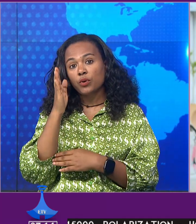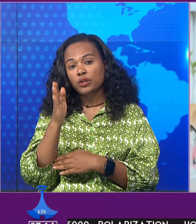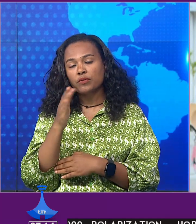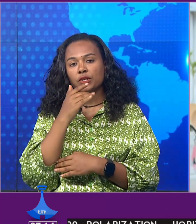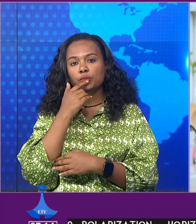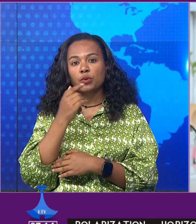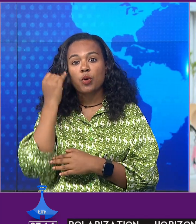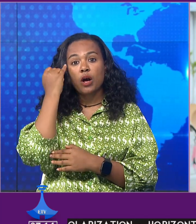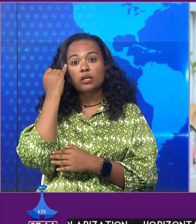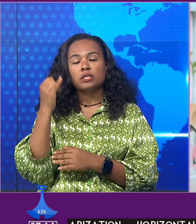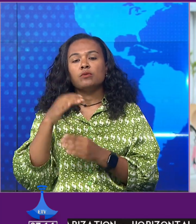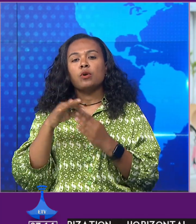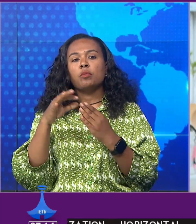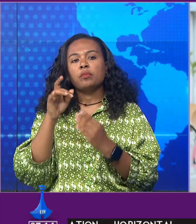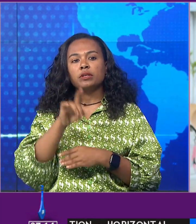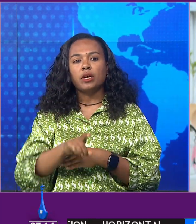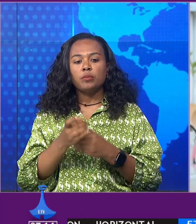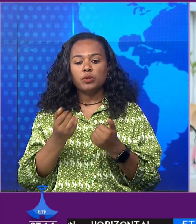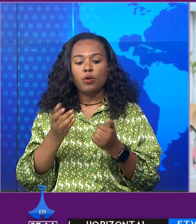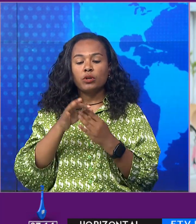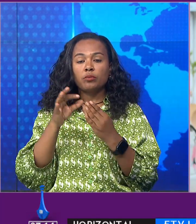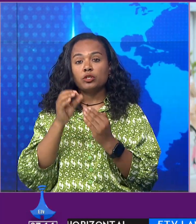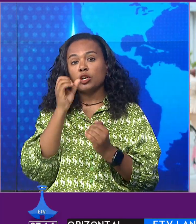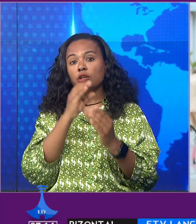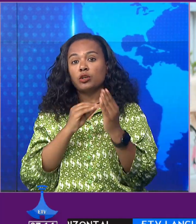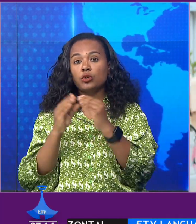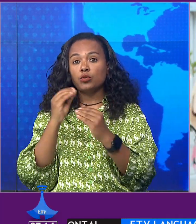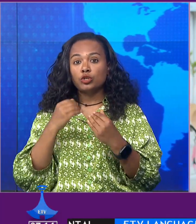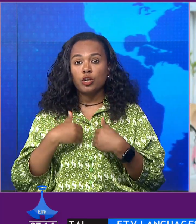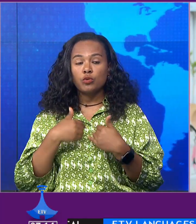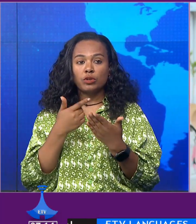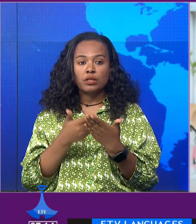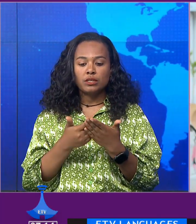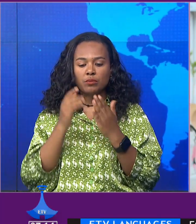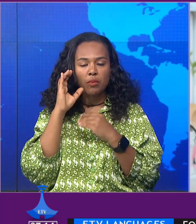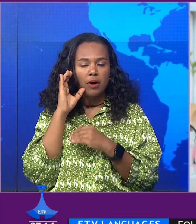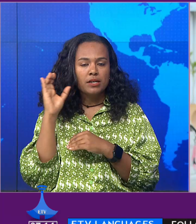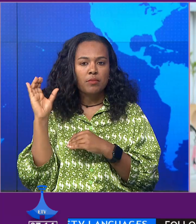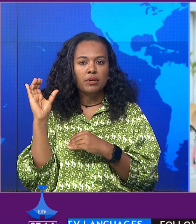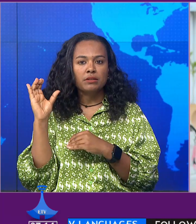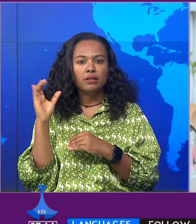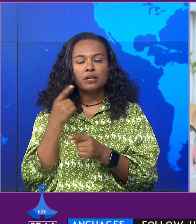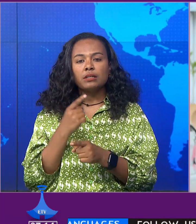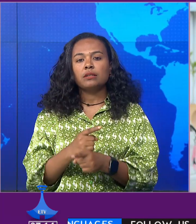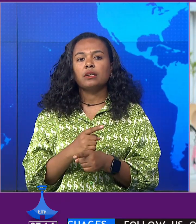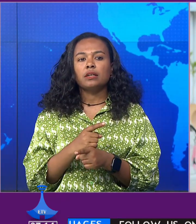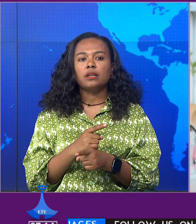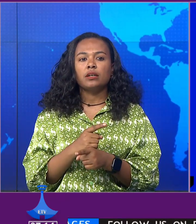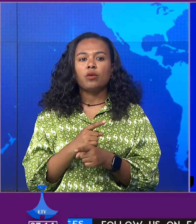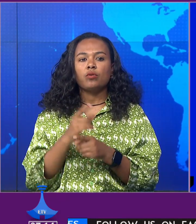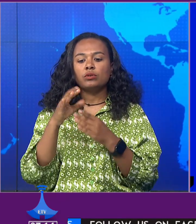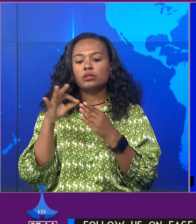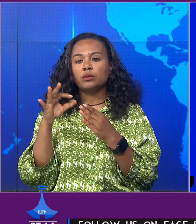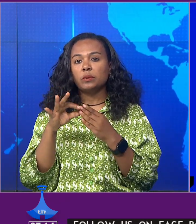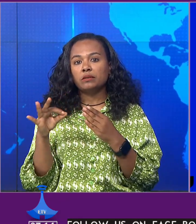ብሎ አስቦ መምረጥ አለበት። አሁን የምርጫ ክርክሮች አሉ። እነሱን በማዳመጥ ትክክለኛውን